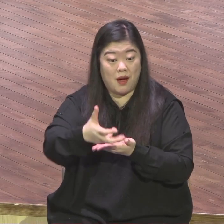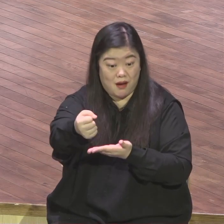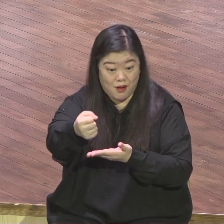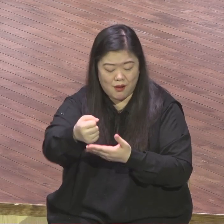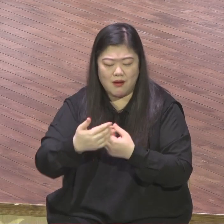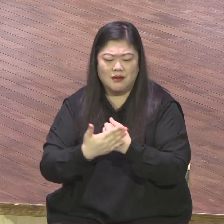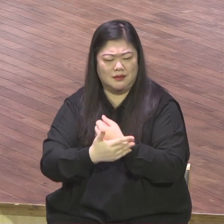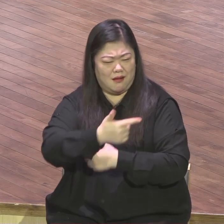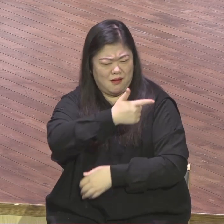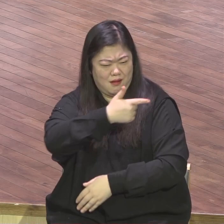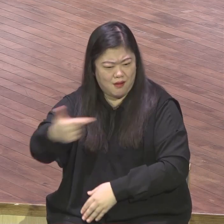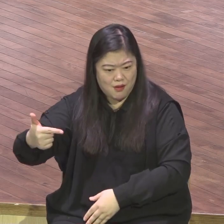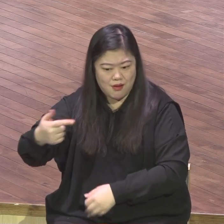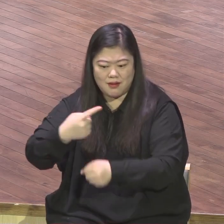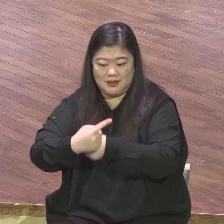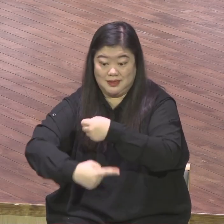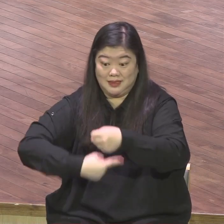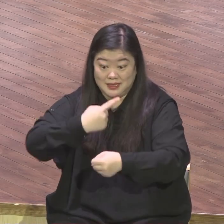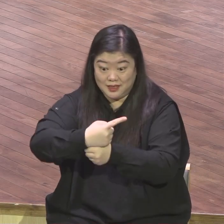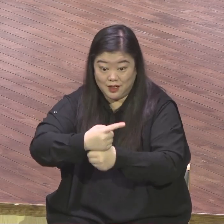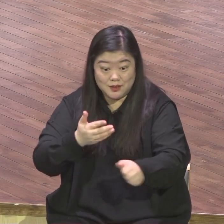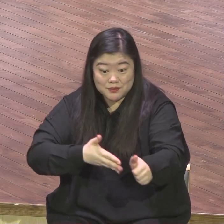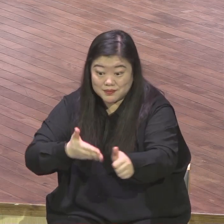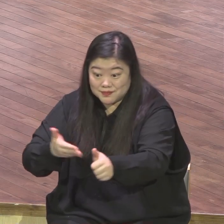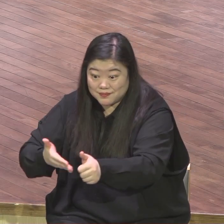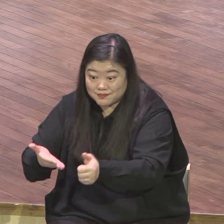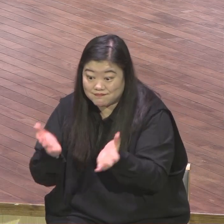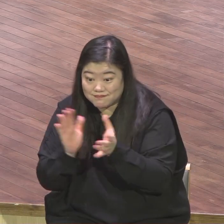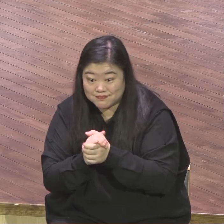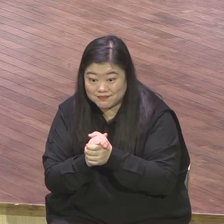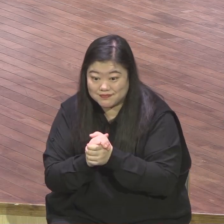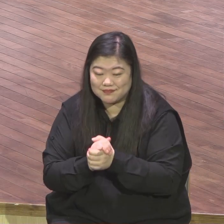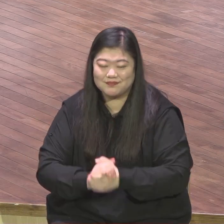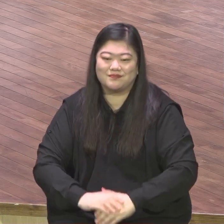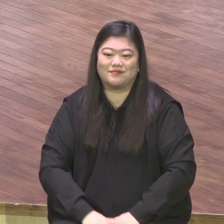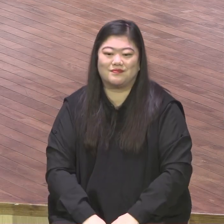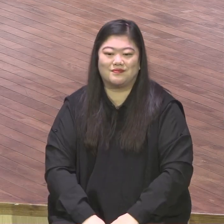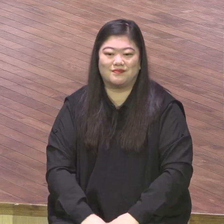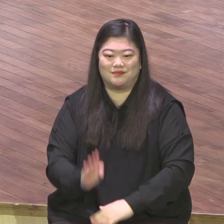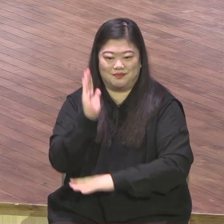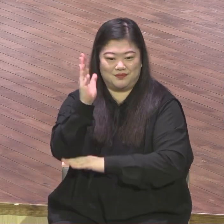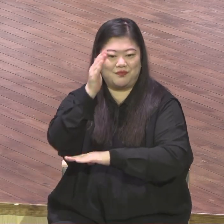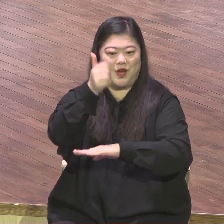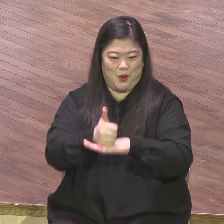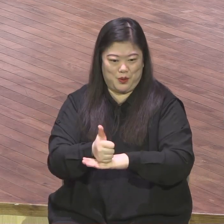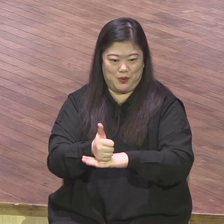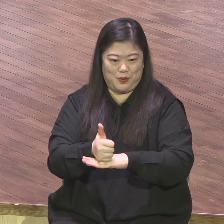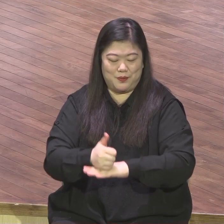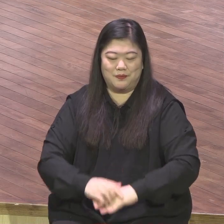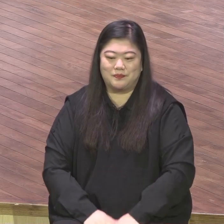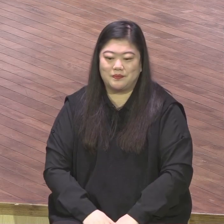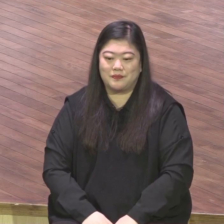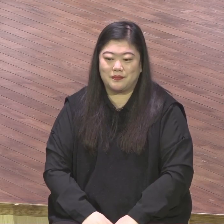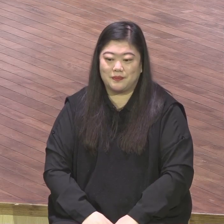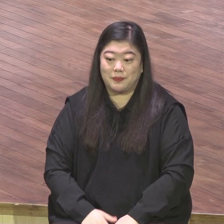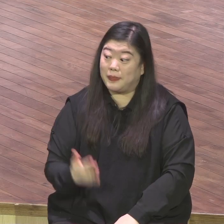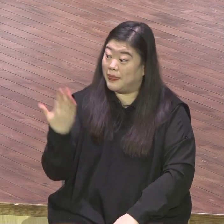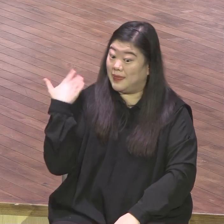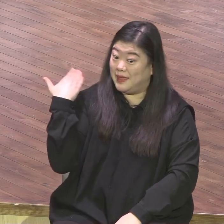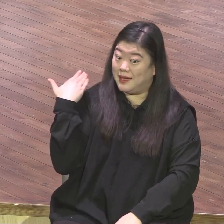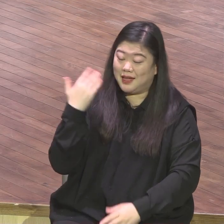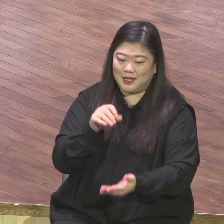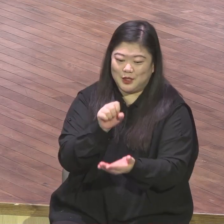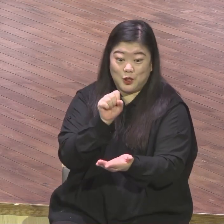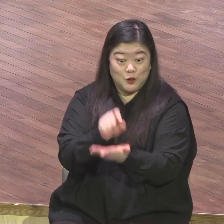2023년 하나 되기를 주님으로 축복합니다. 결론입니다. 지난